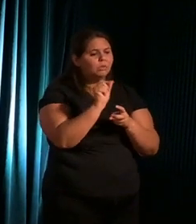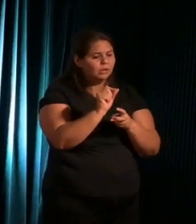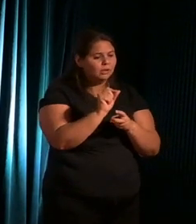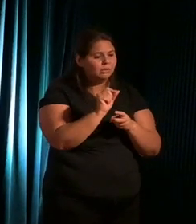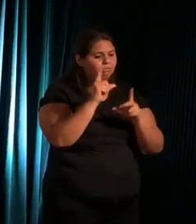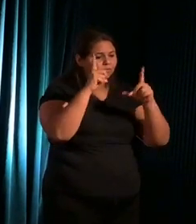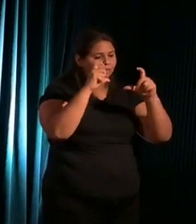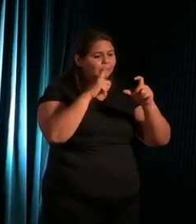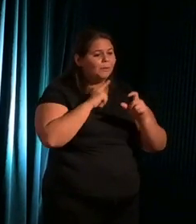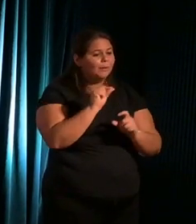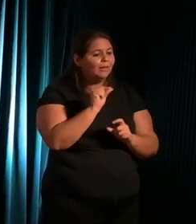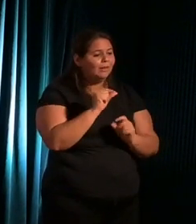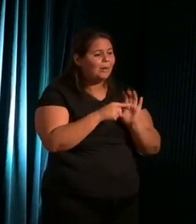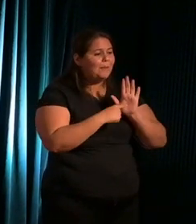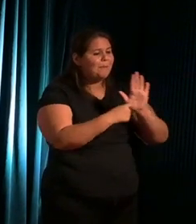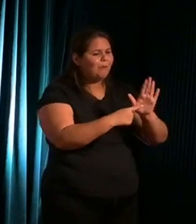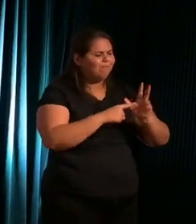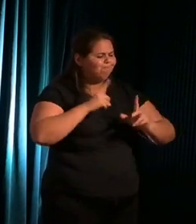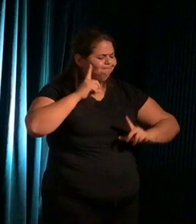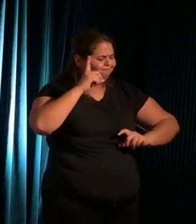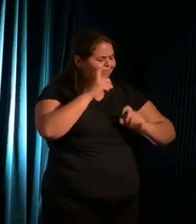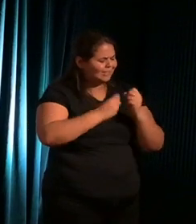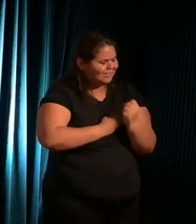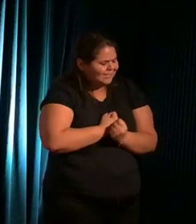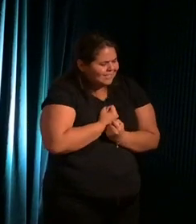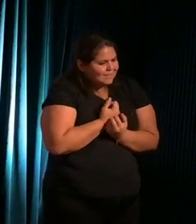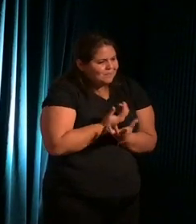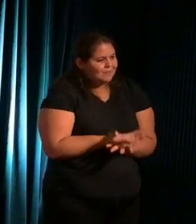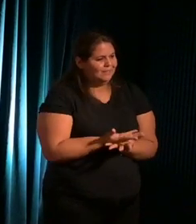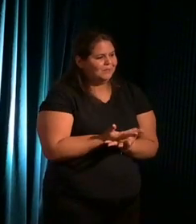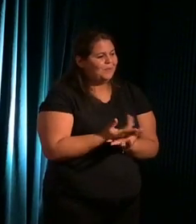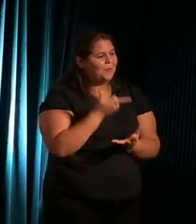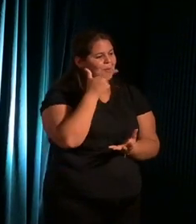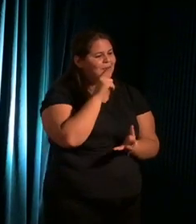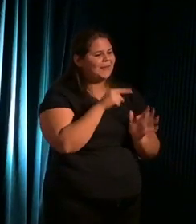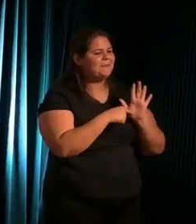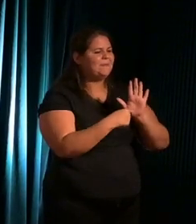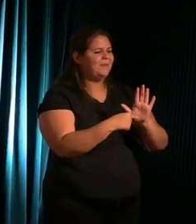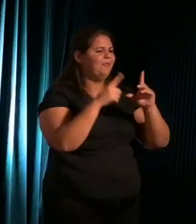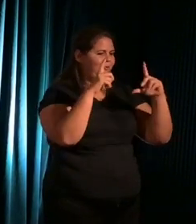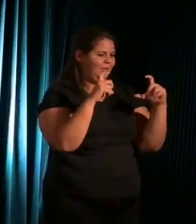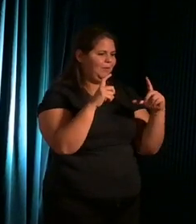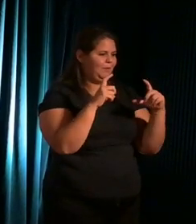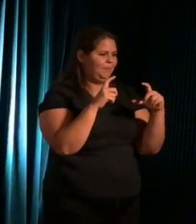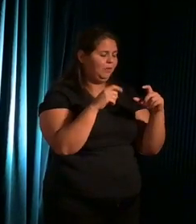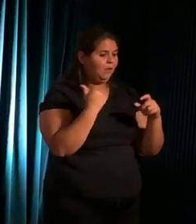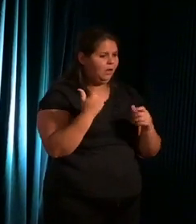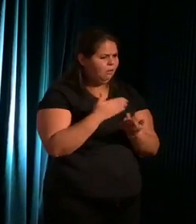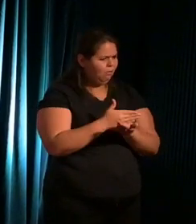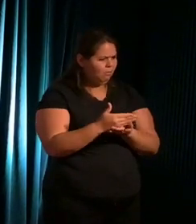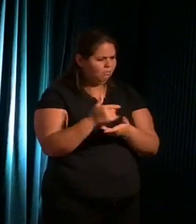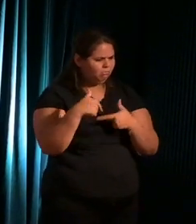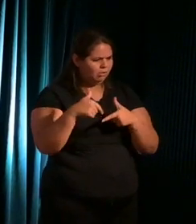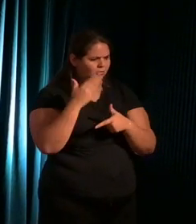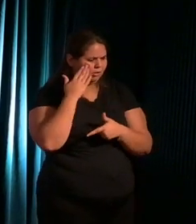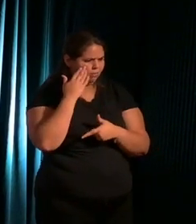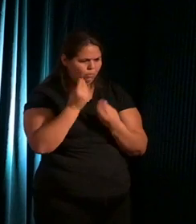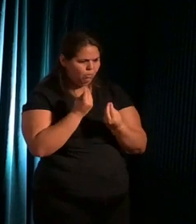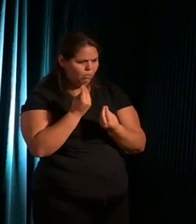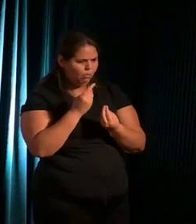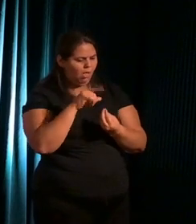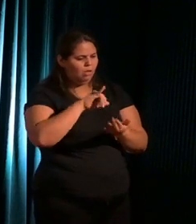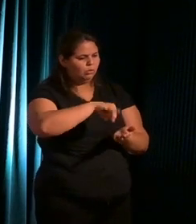expressão, que entrou no campo profissional da fotografia pelo viés do jornalismo, né, que é um